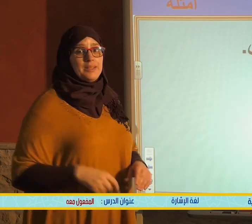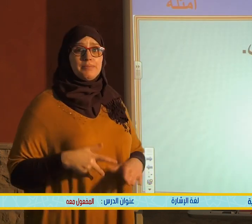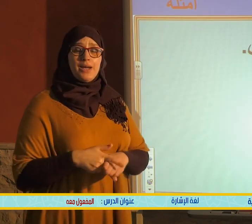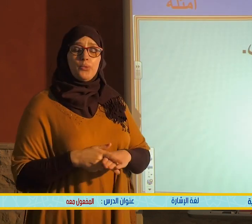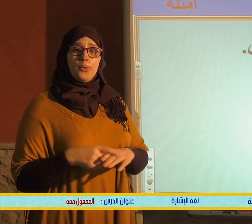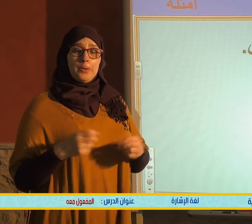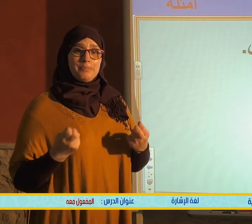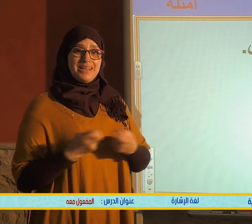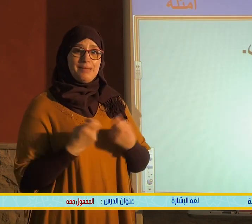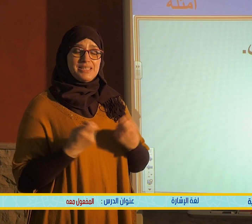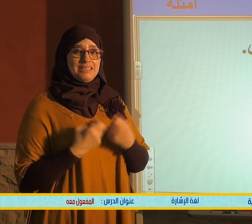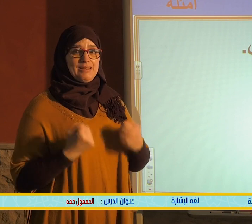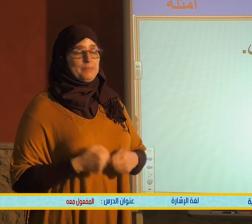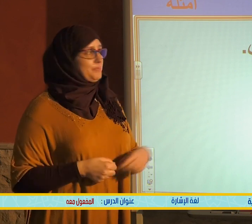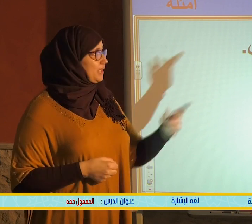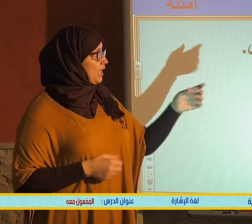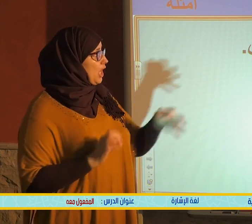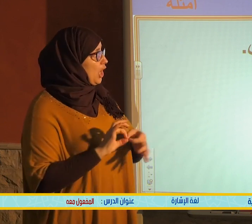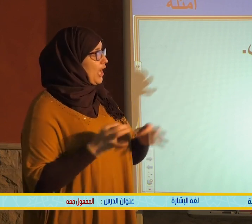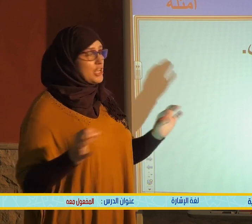نبدأ بالأمثلة. خرجت